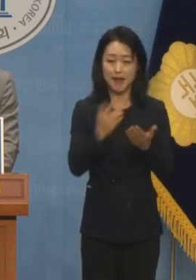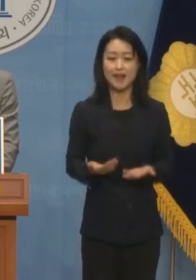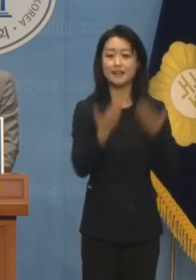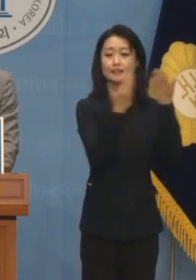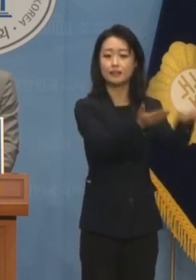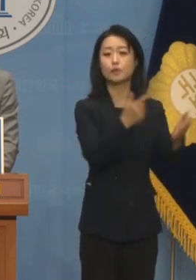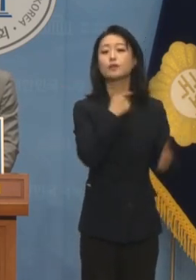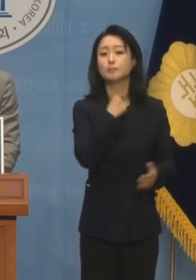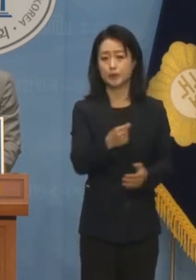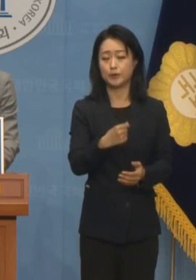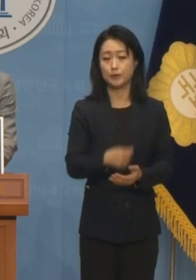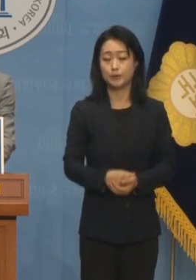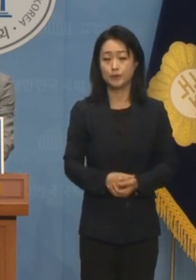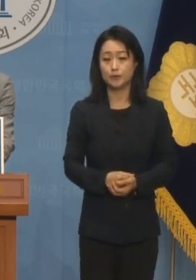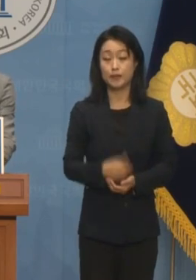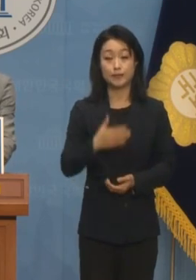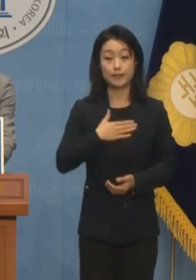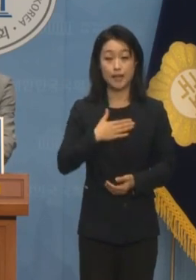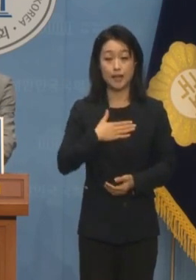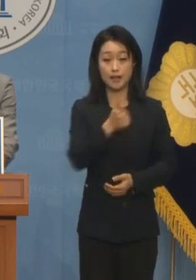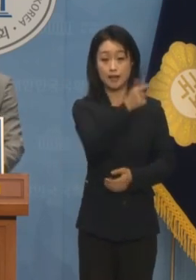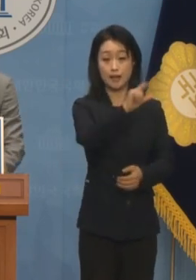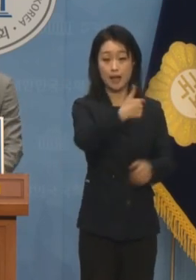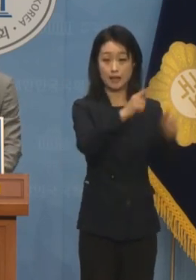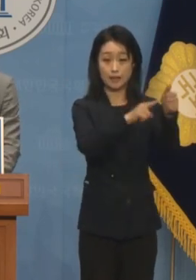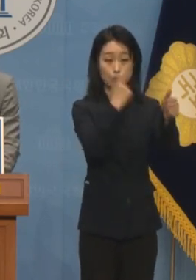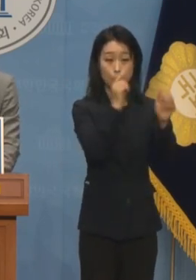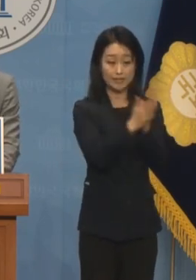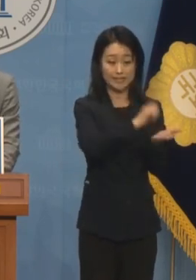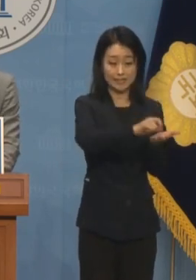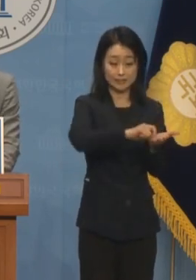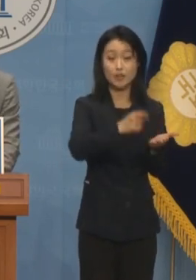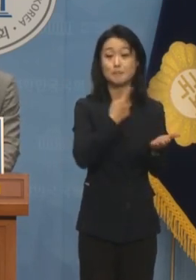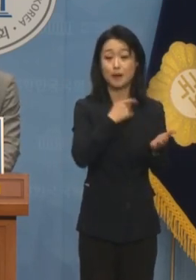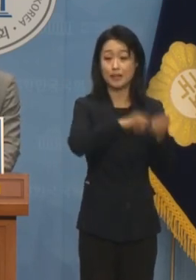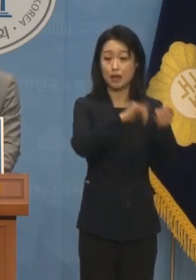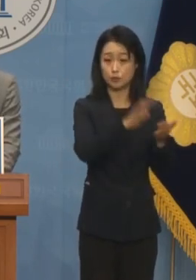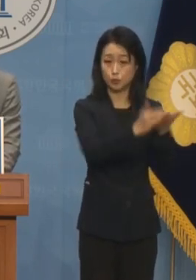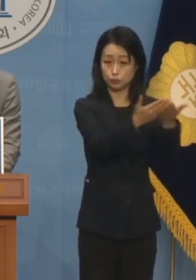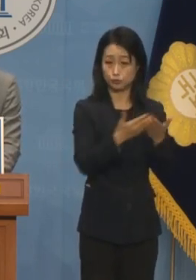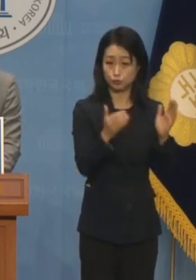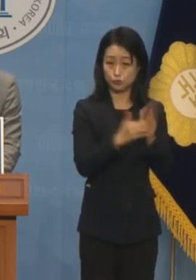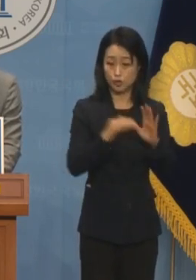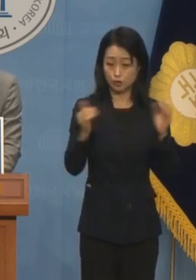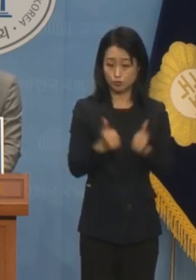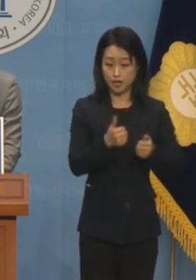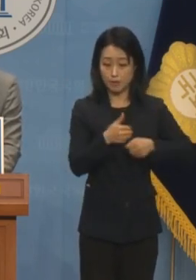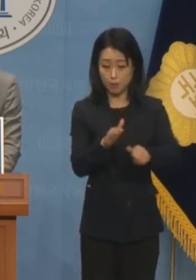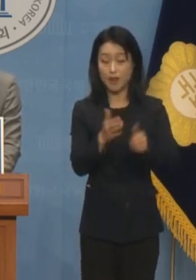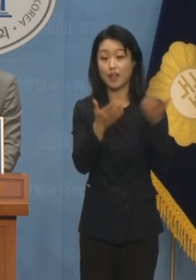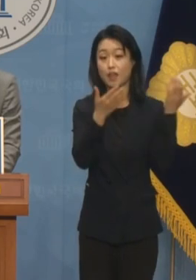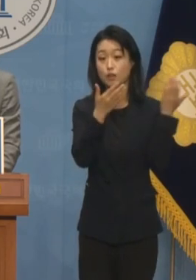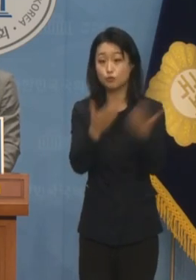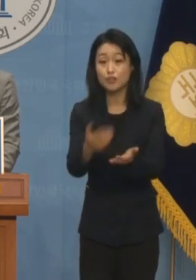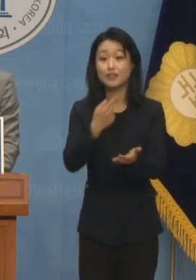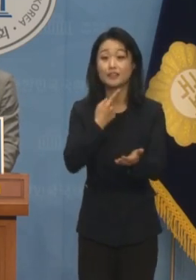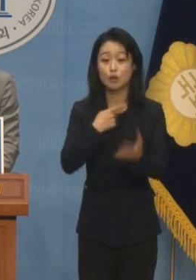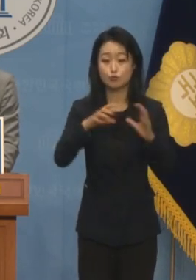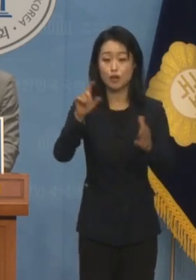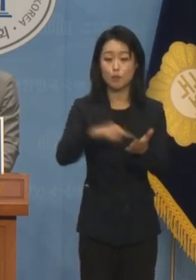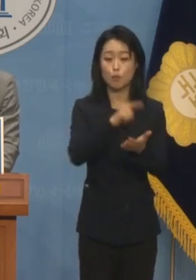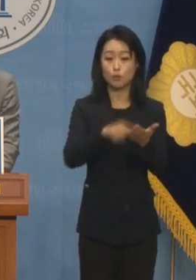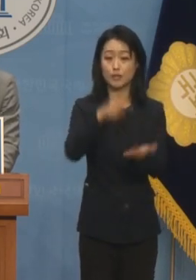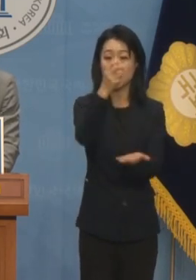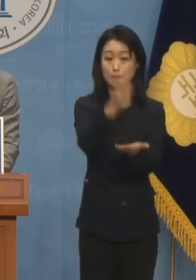돌려드립니다. 저는 한동훈 후보 본인이 작성하고 약속하고 국회로 보냈던 그